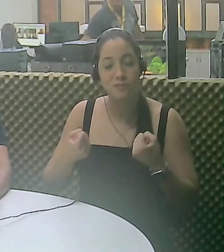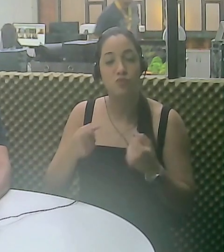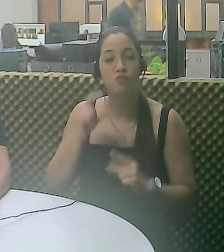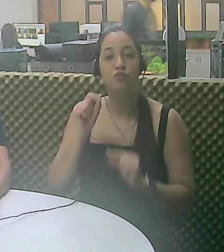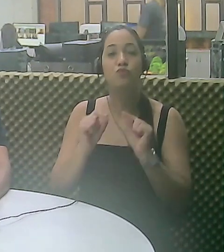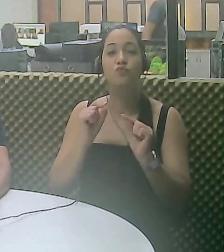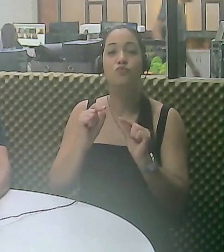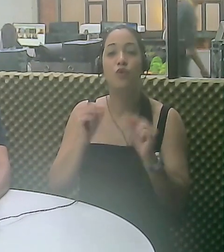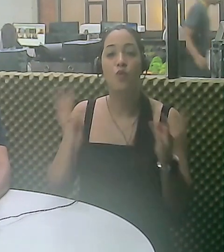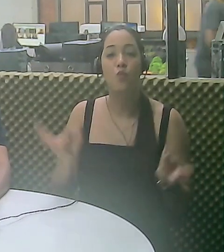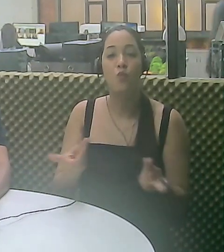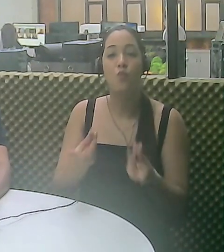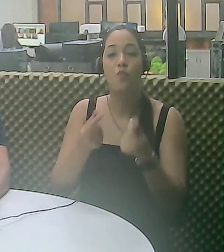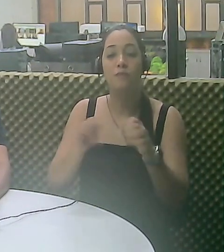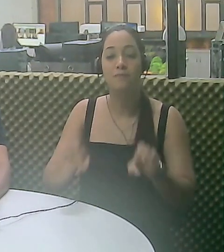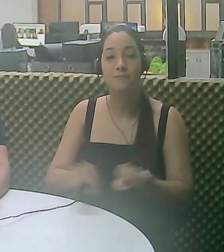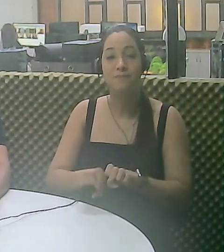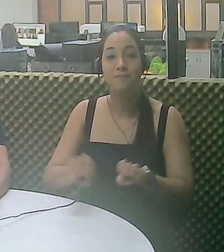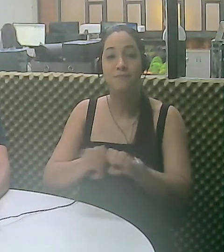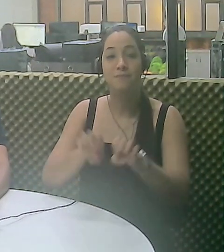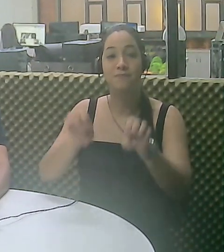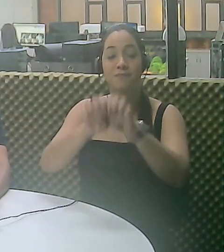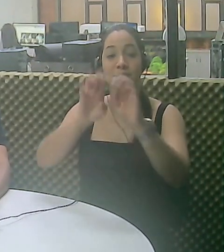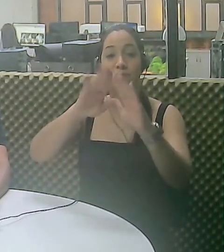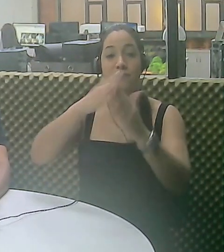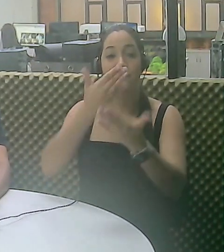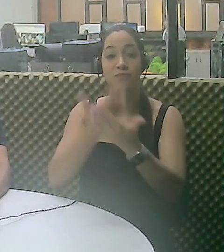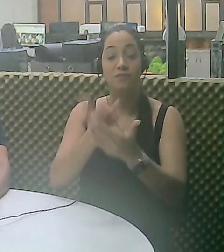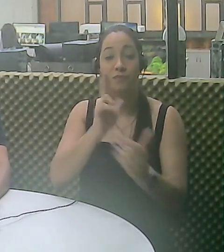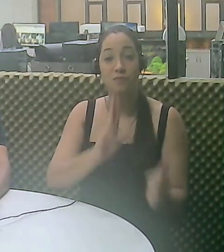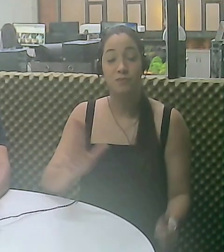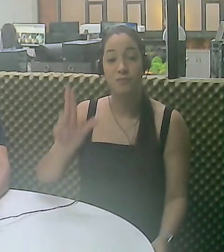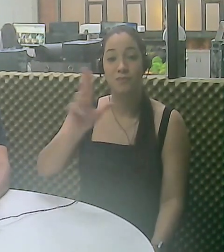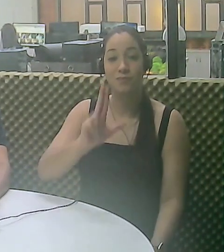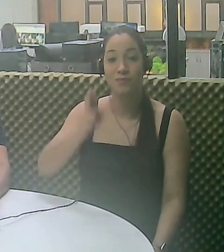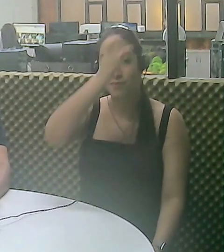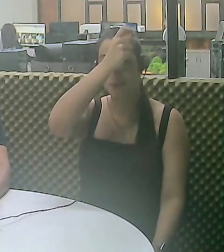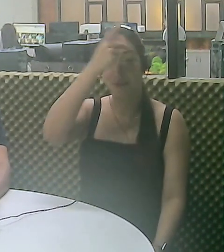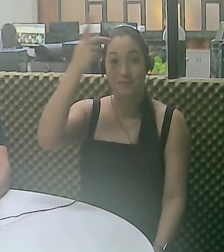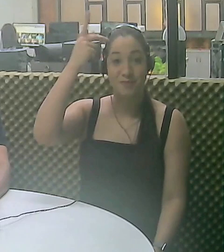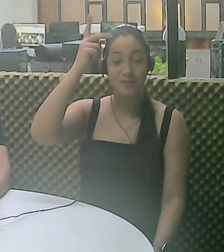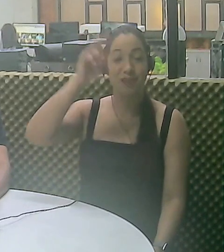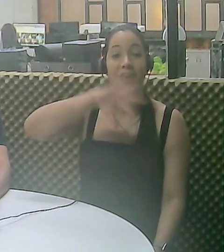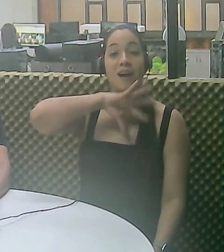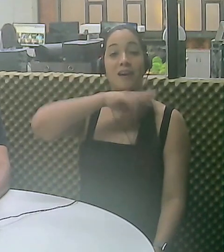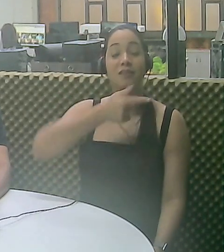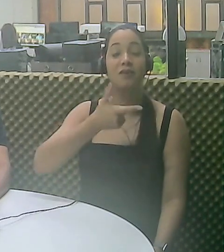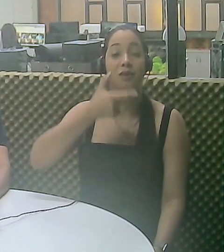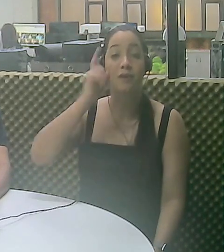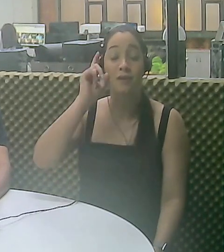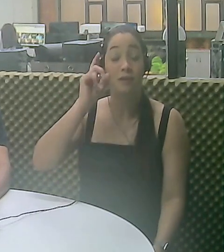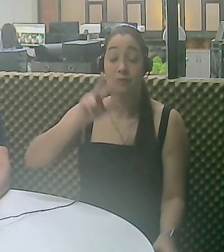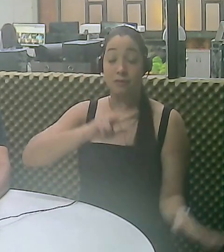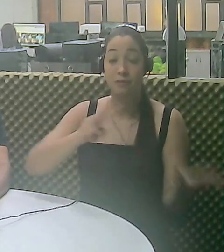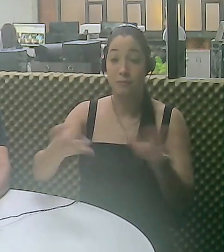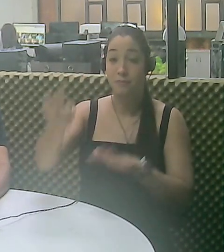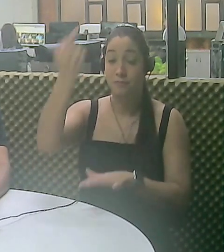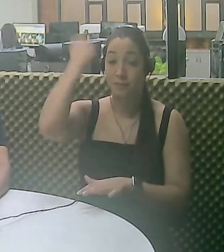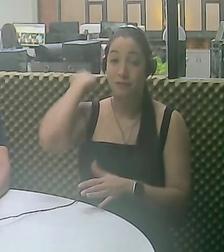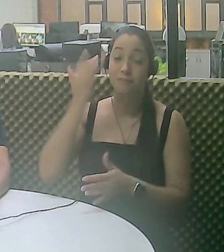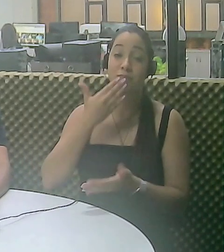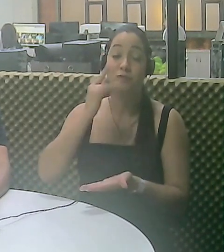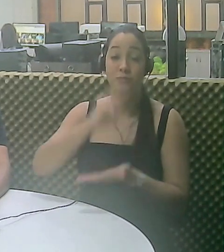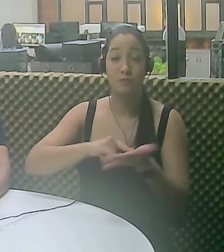mais a qualidade da estrutura educacional de Uberlândia, o prefeito Odelmo Leão assinou na semana passada a ordem de serviço para